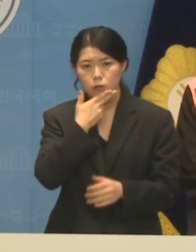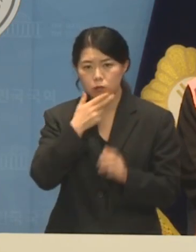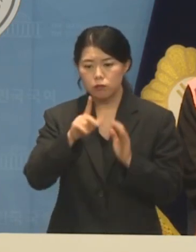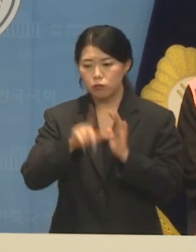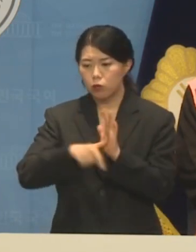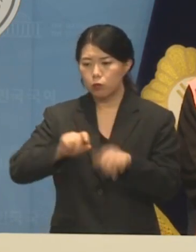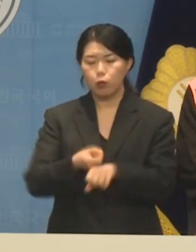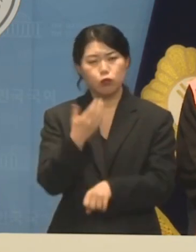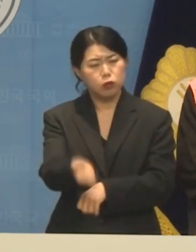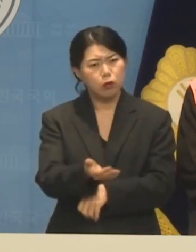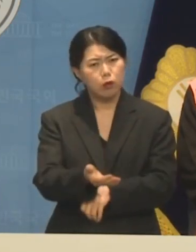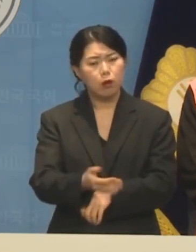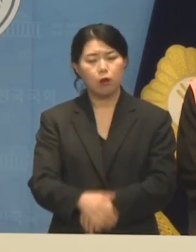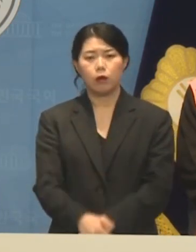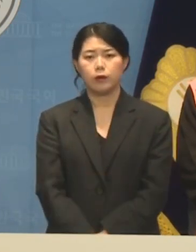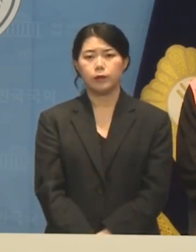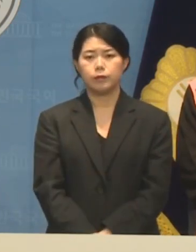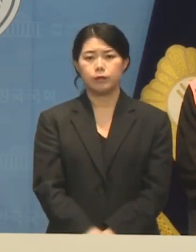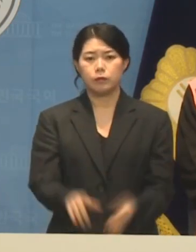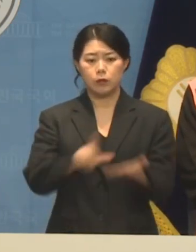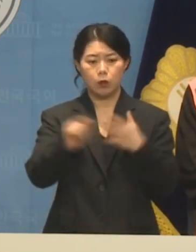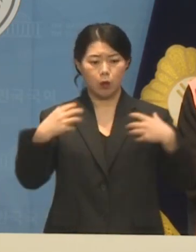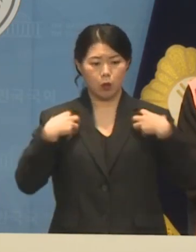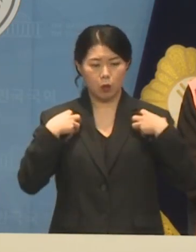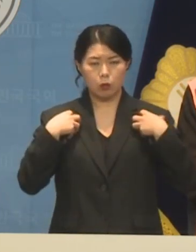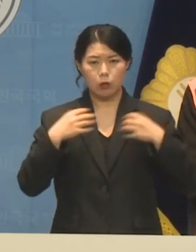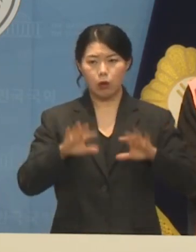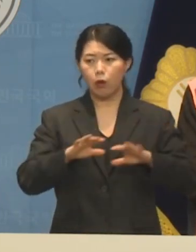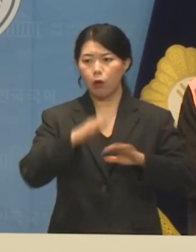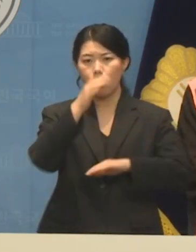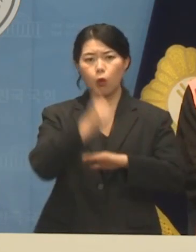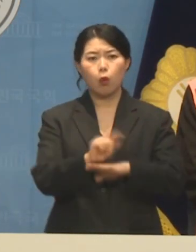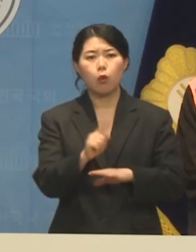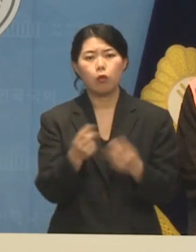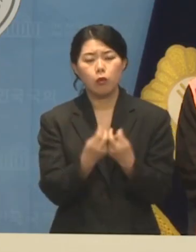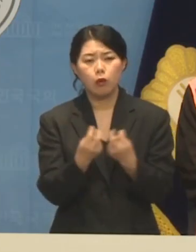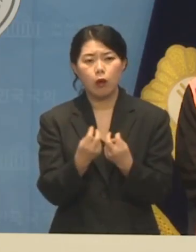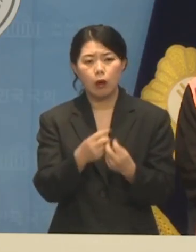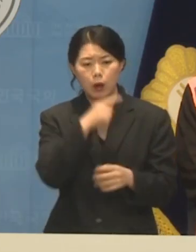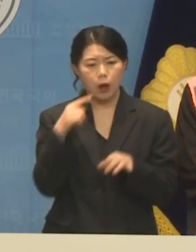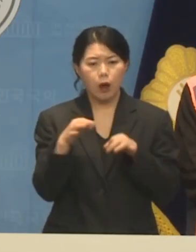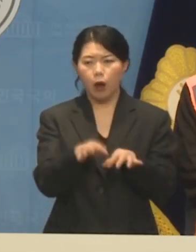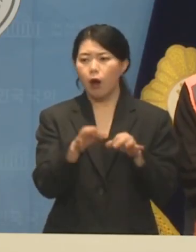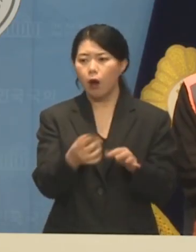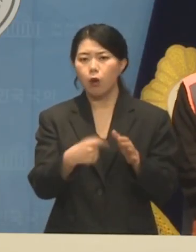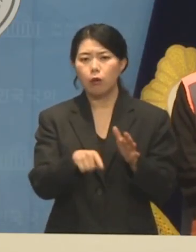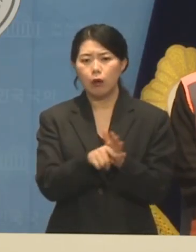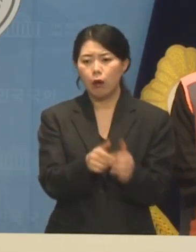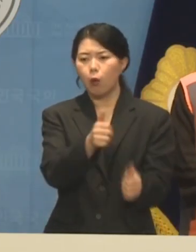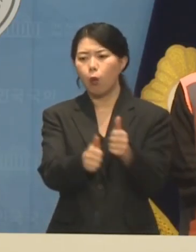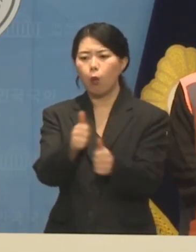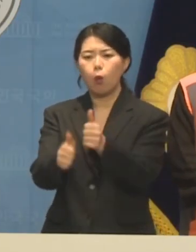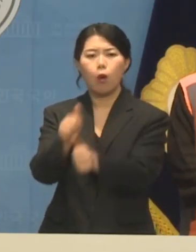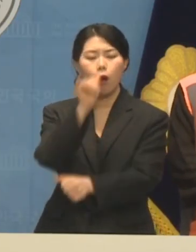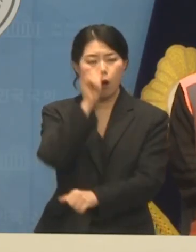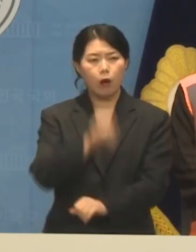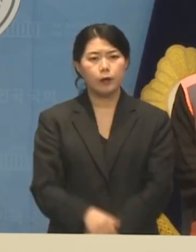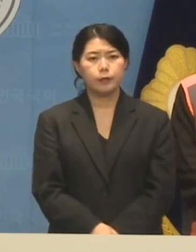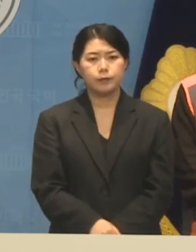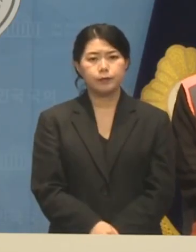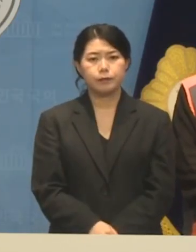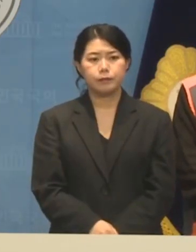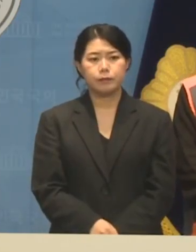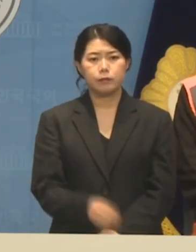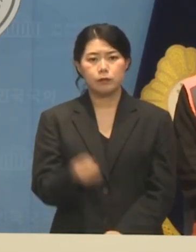내용입니다. 결국은 지방자치단체는 페널티를 피하기 위해서 그리고 인센티브를 받기 위해서 경쟁을 벌일 수밖에 없는 거고